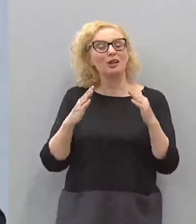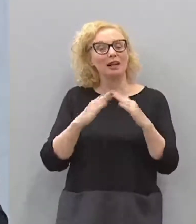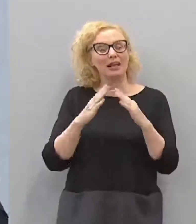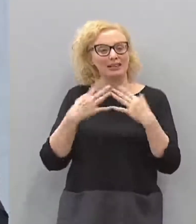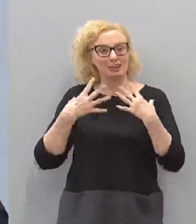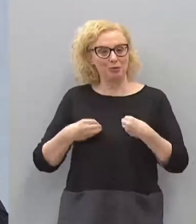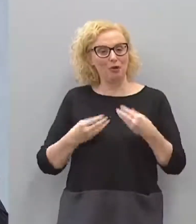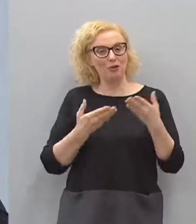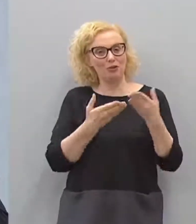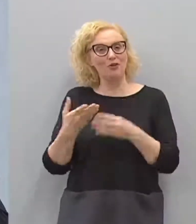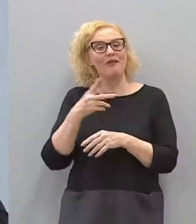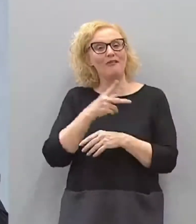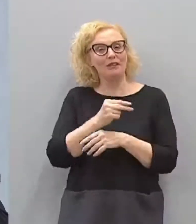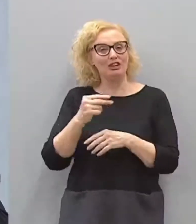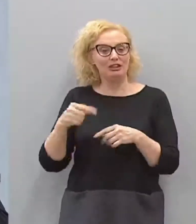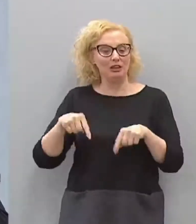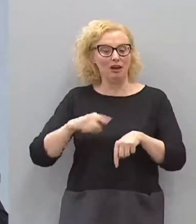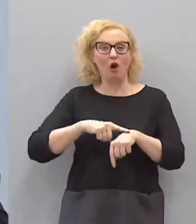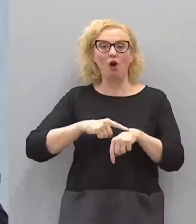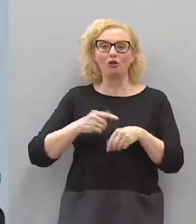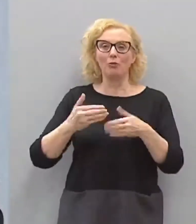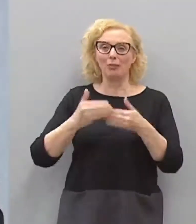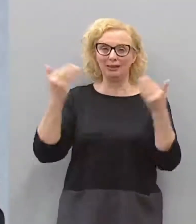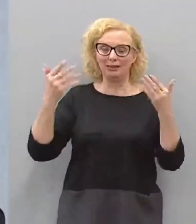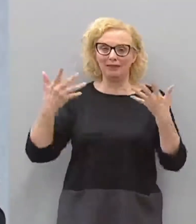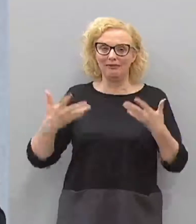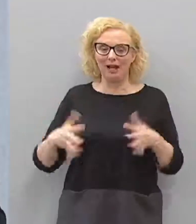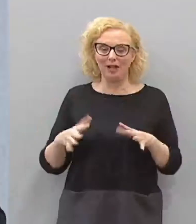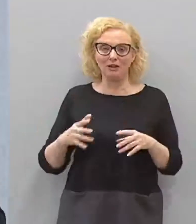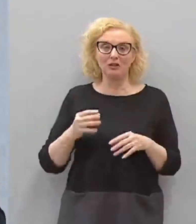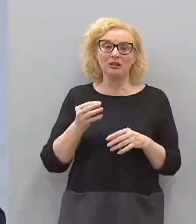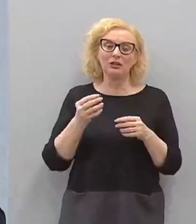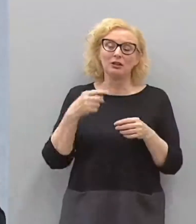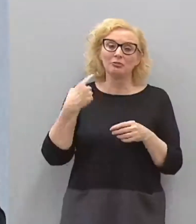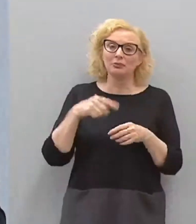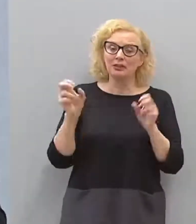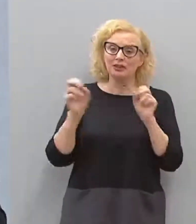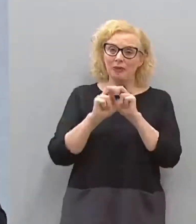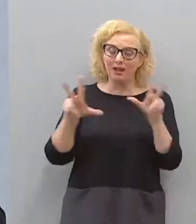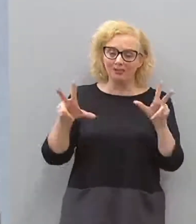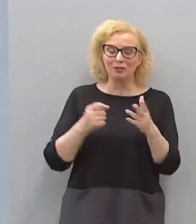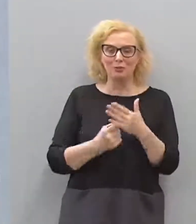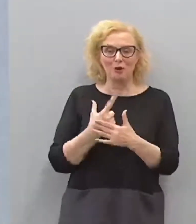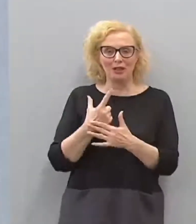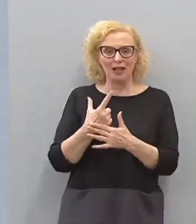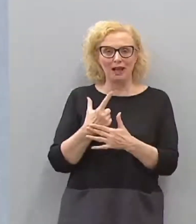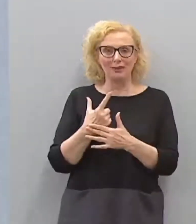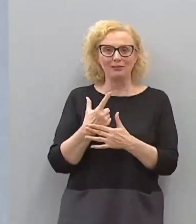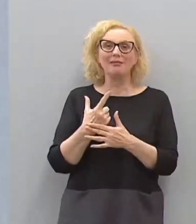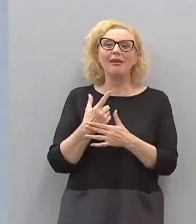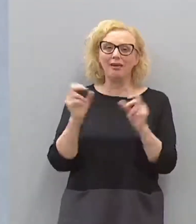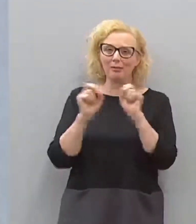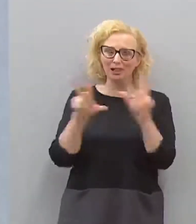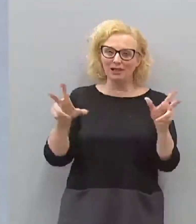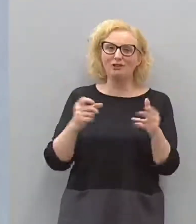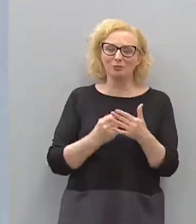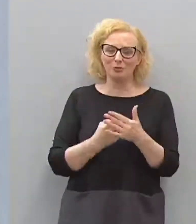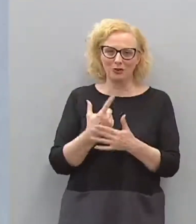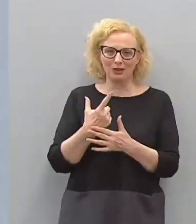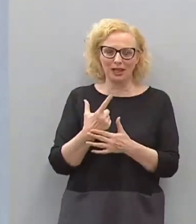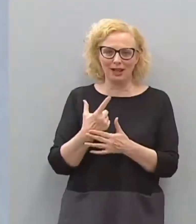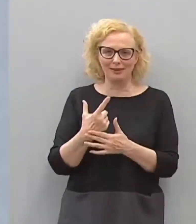vaccinati alle 8 di questa mattina e credo che questo sia veramente un segnale importante è un messaggio veramente importante e oggi i